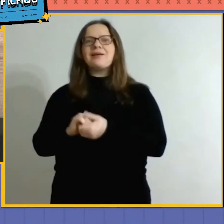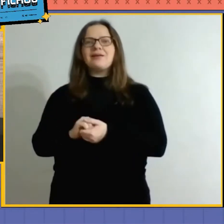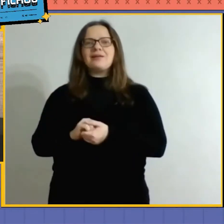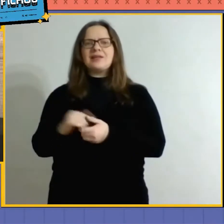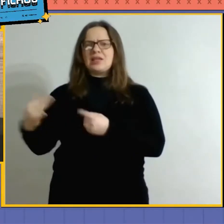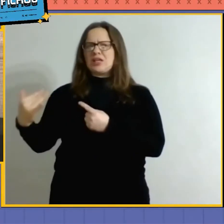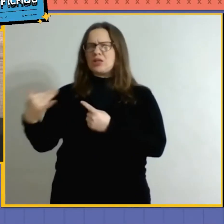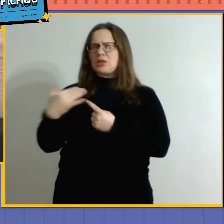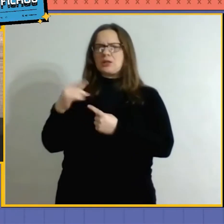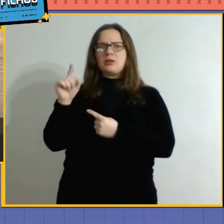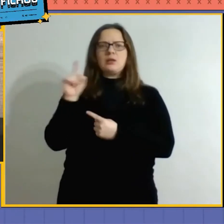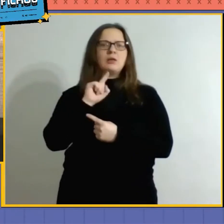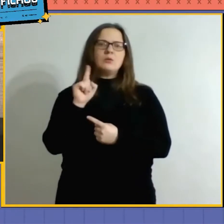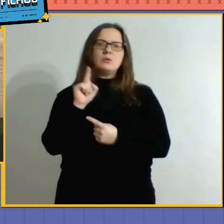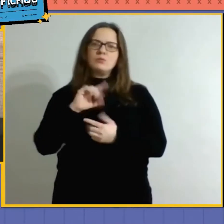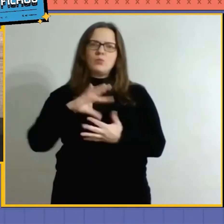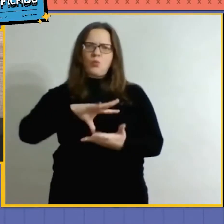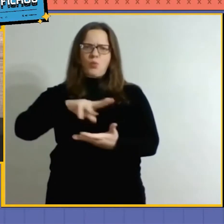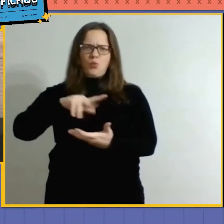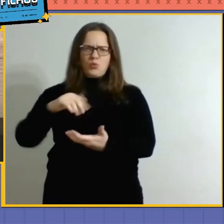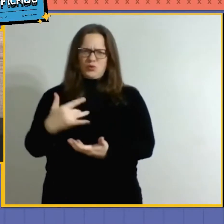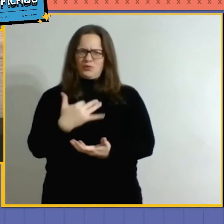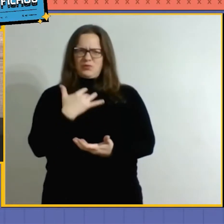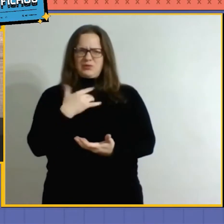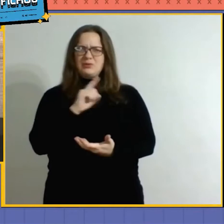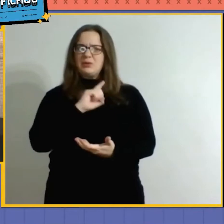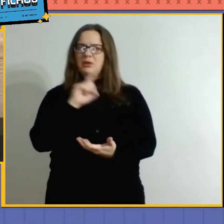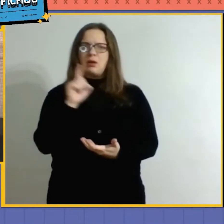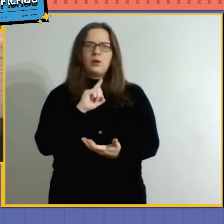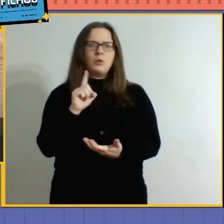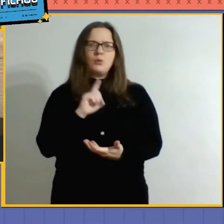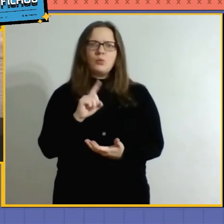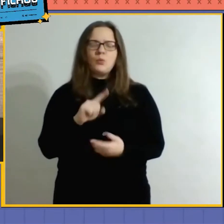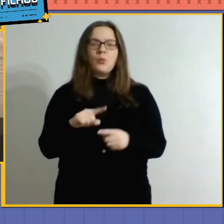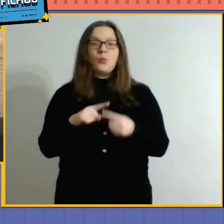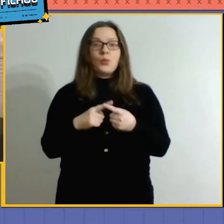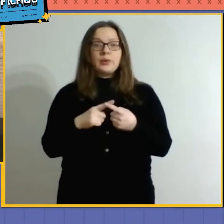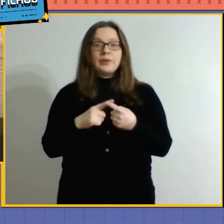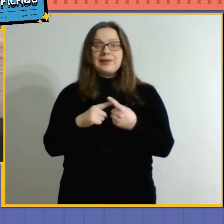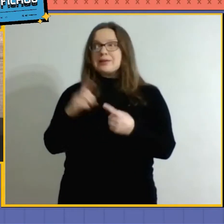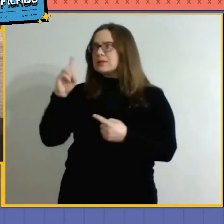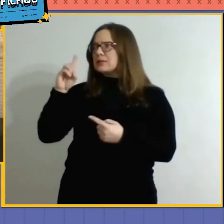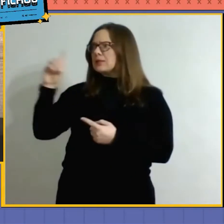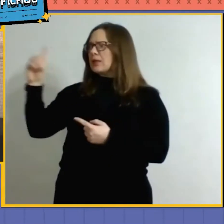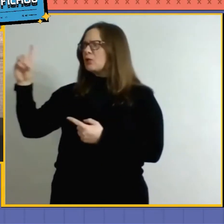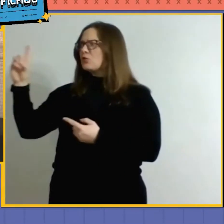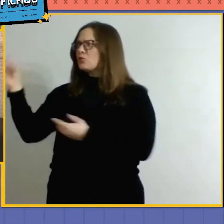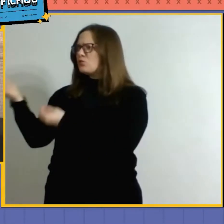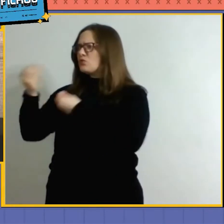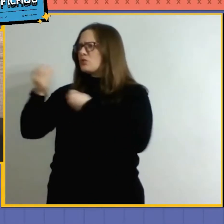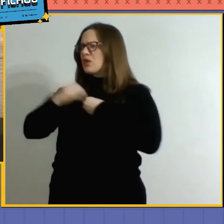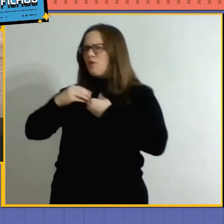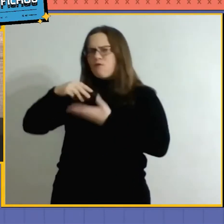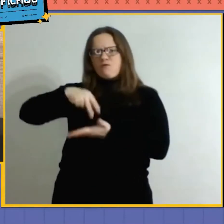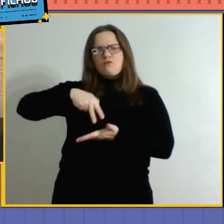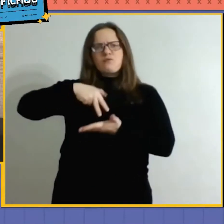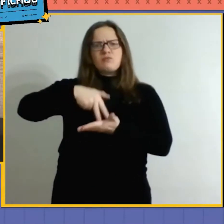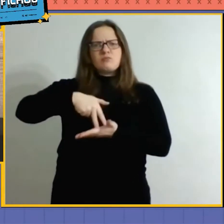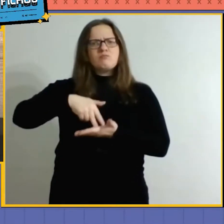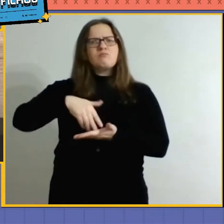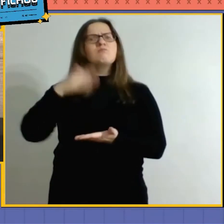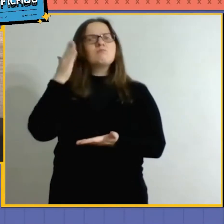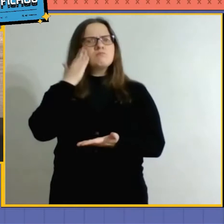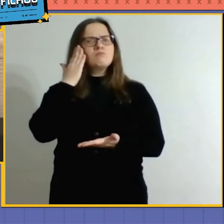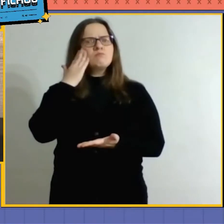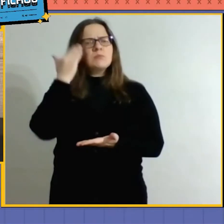pelo mundo temos essa convicção temos essa firmeza nós sabemos em que nós temos crido nós sabemos quem é o